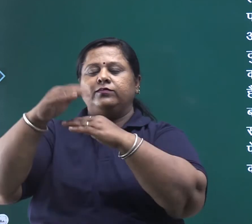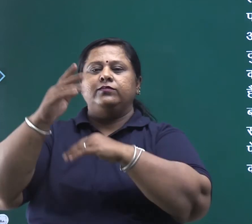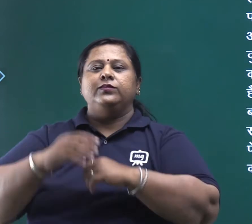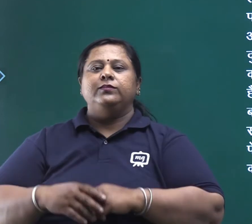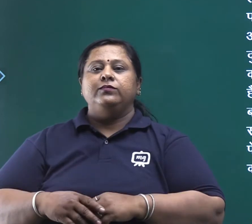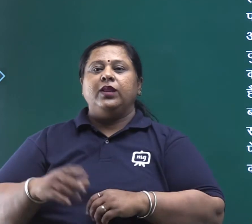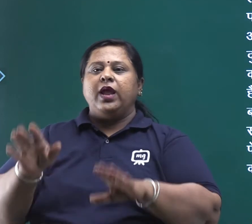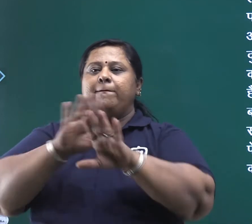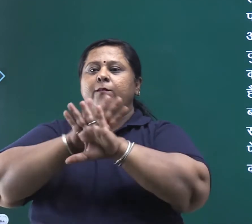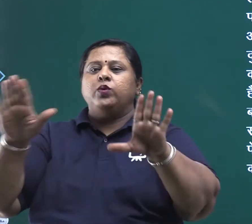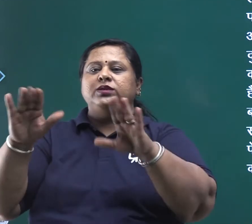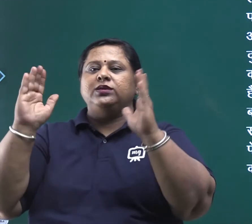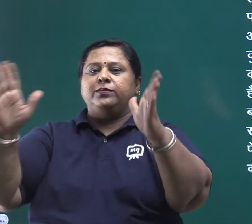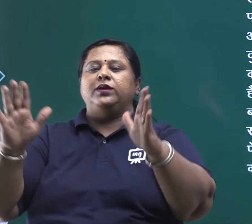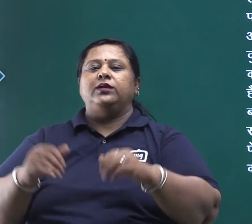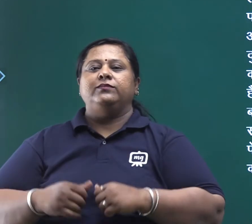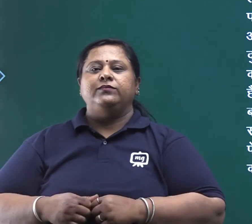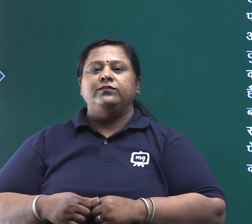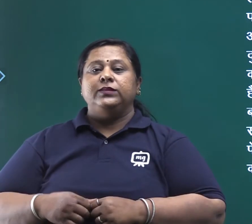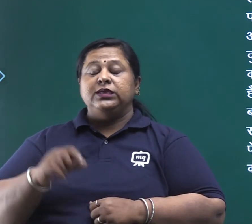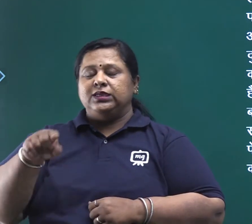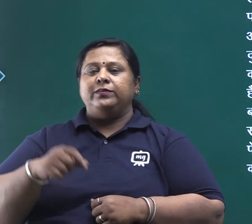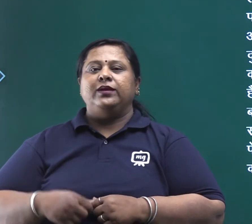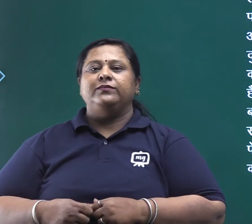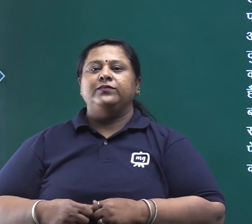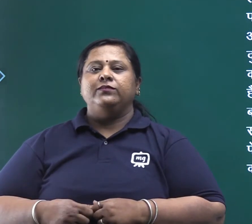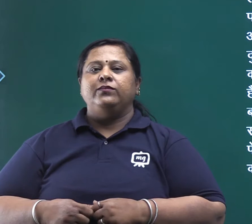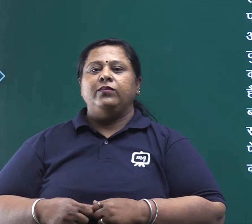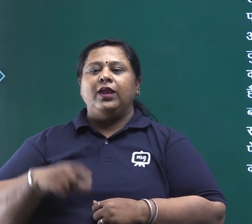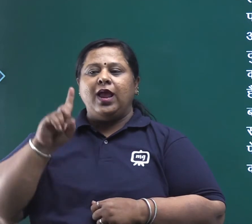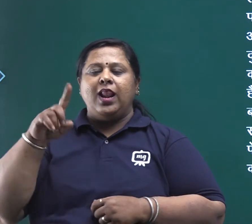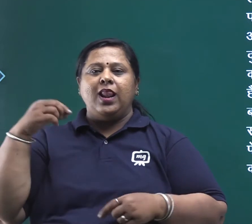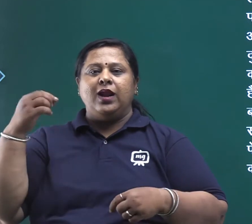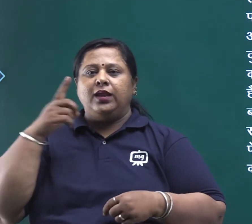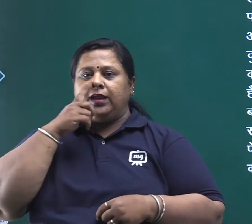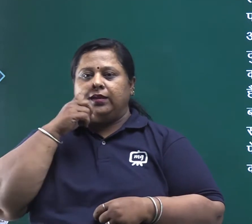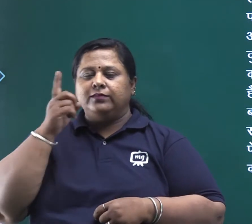एक पोस्टर चिपका था जिसमें एक लड़की